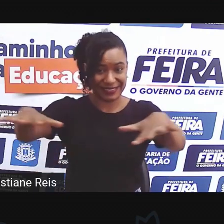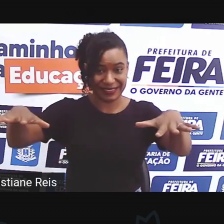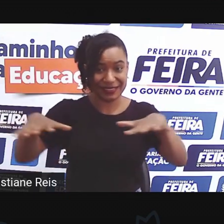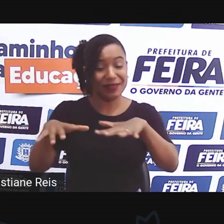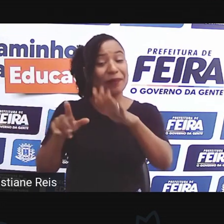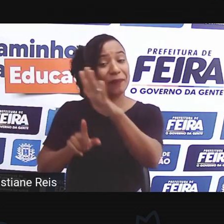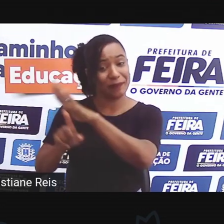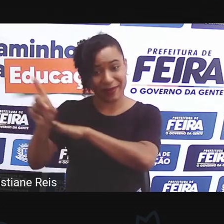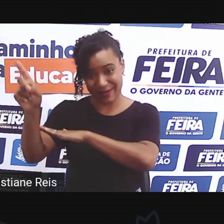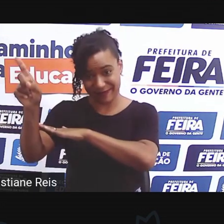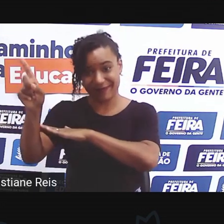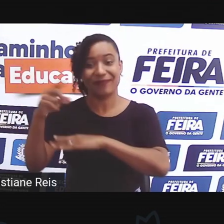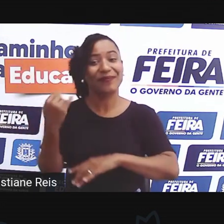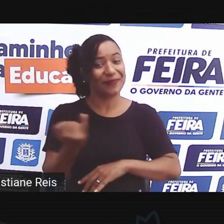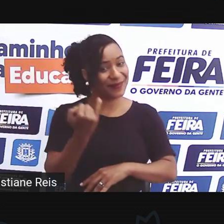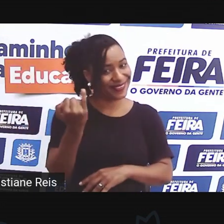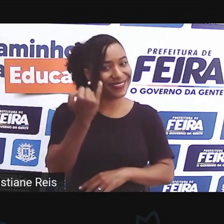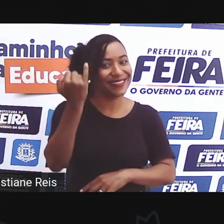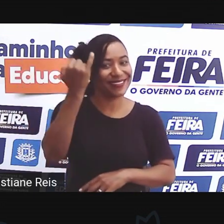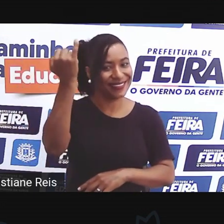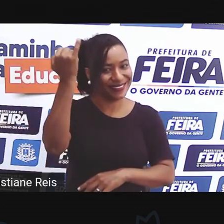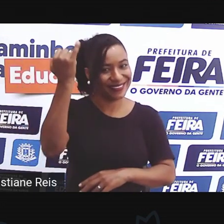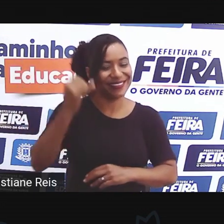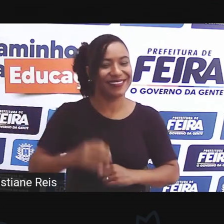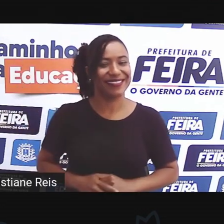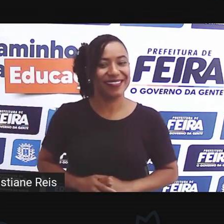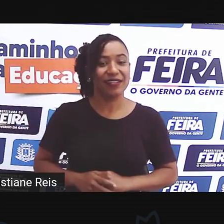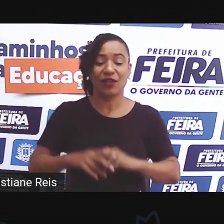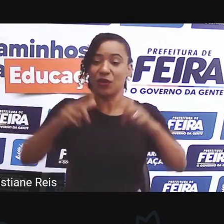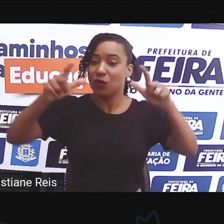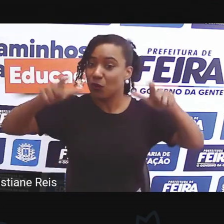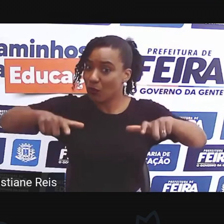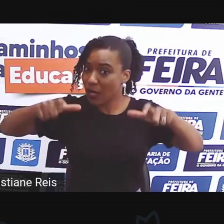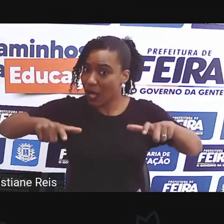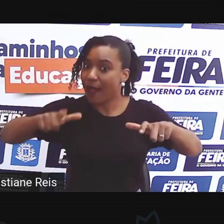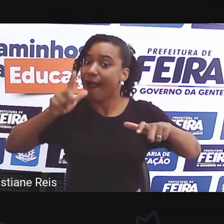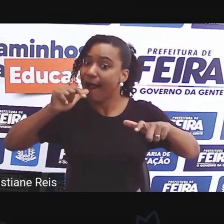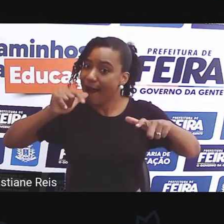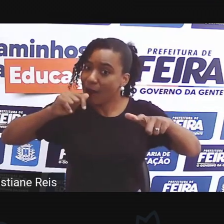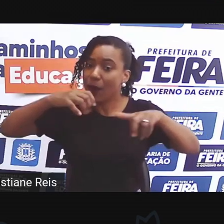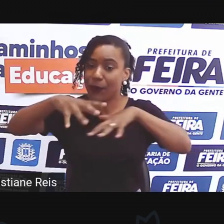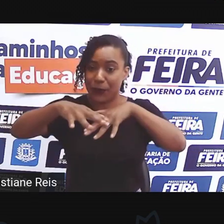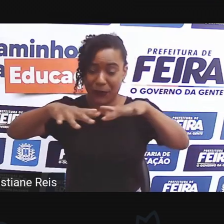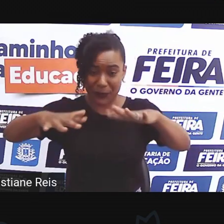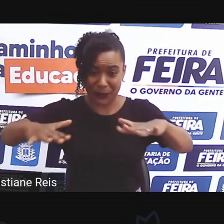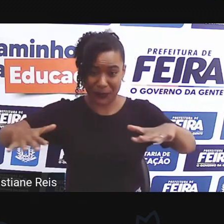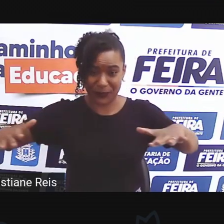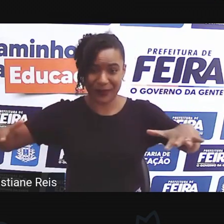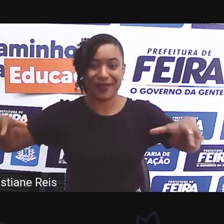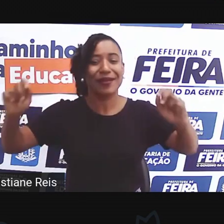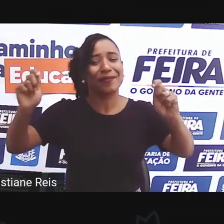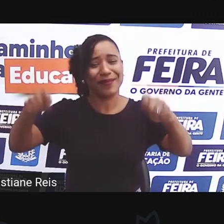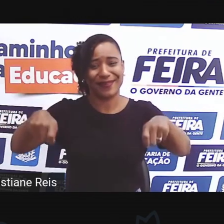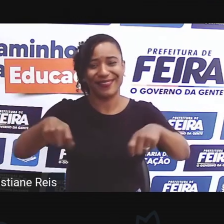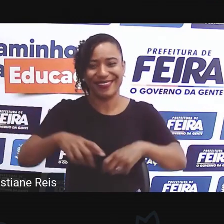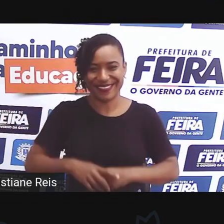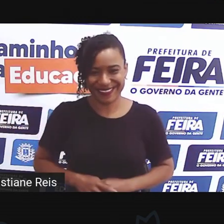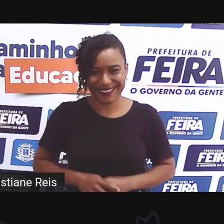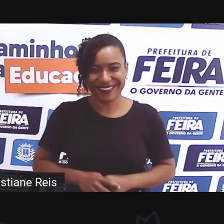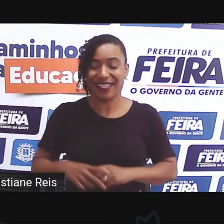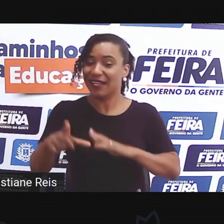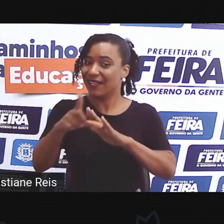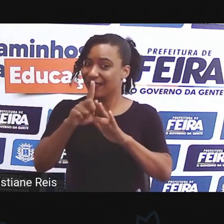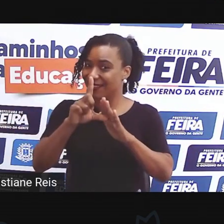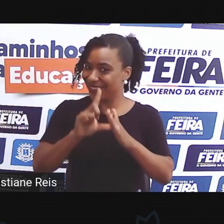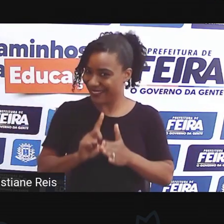brincar. Então, eu sugiro que vocês escolham um lugar que pode molhar, tá bom? Isso mesmo. Antes é